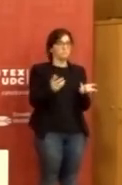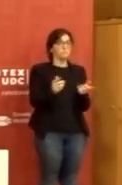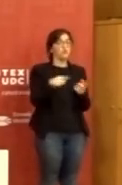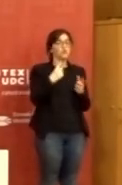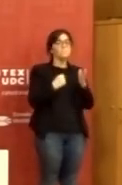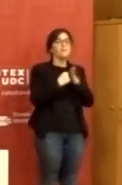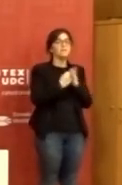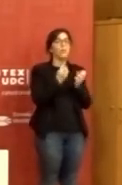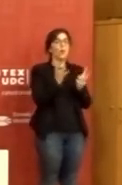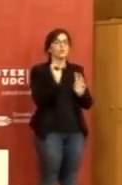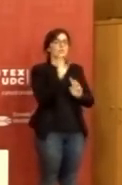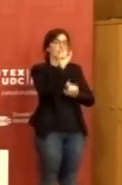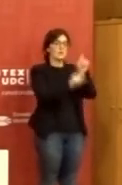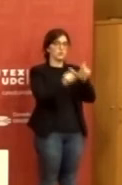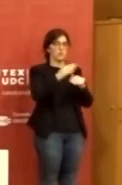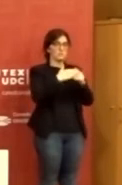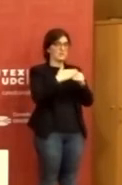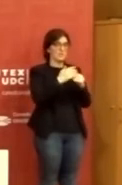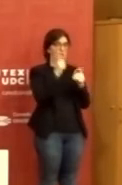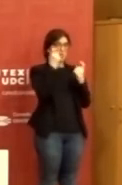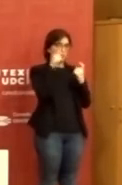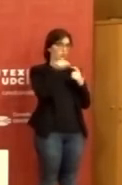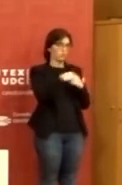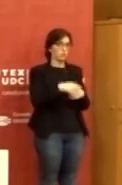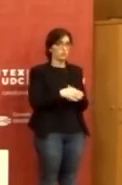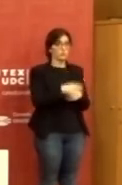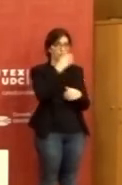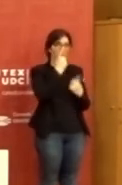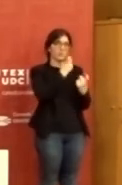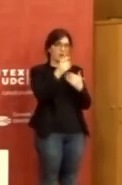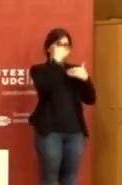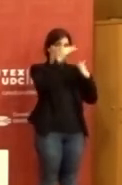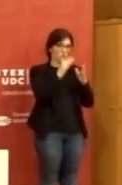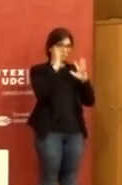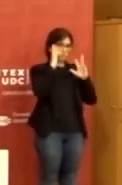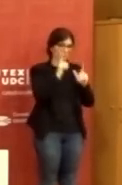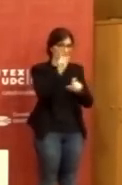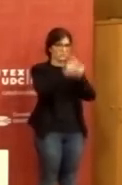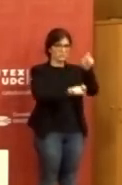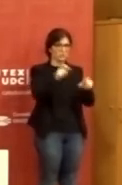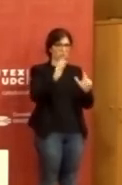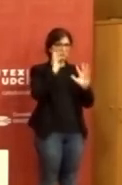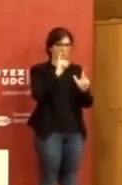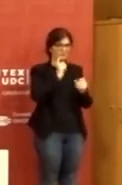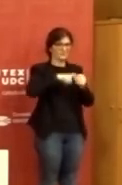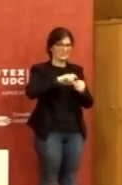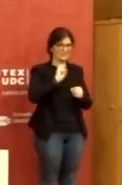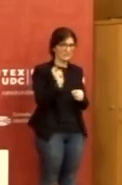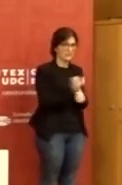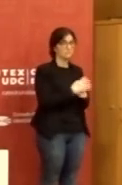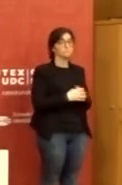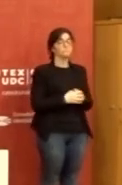máximo de 15 por la atención muy personalizada que requieren. Y nosotros lo que hacemos